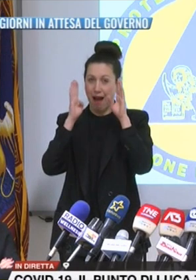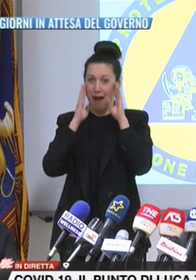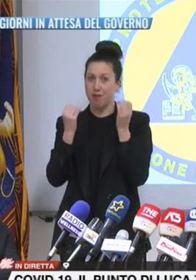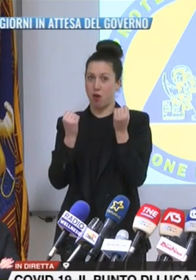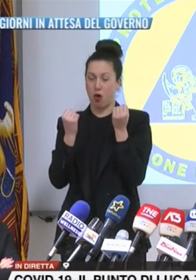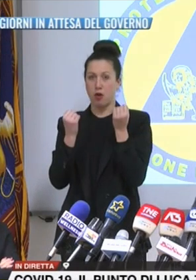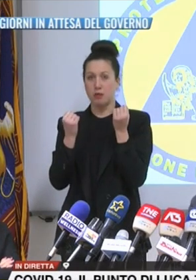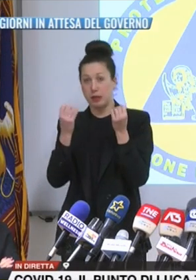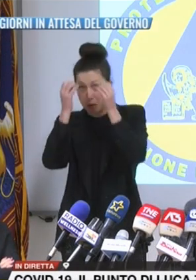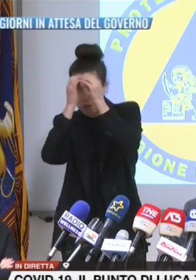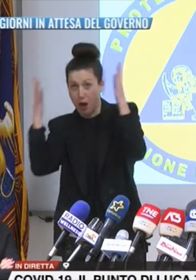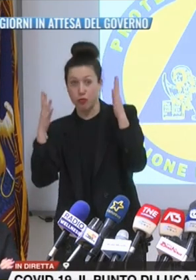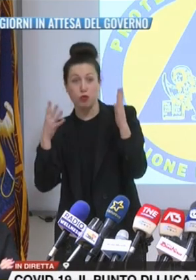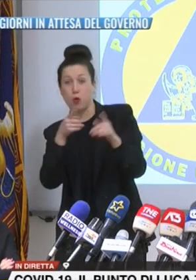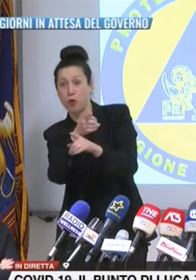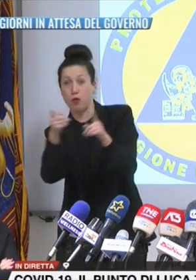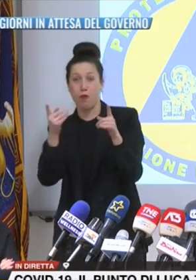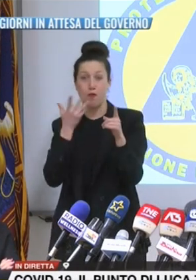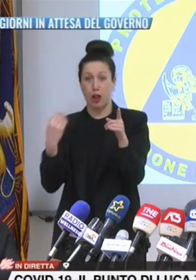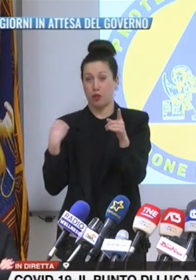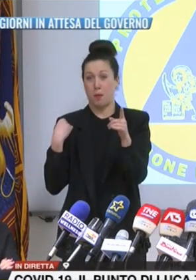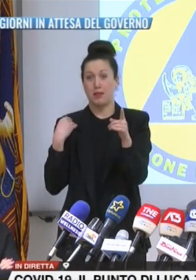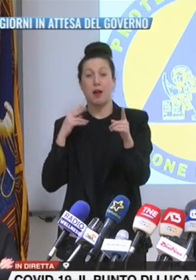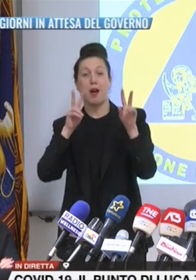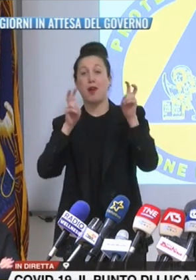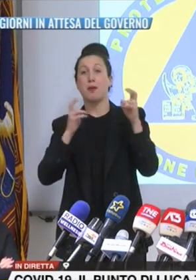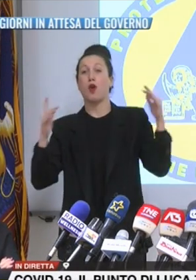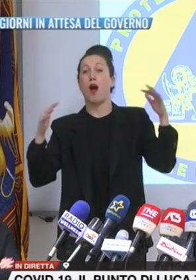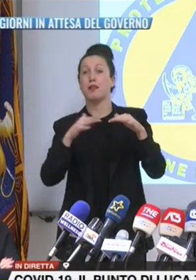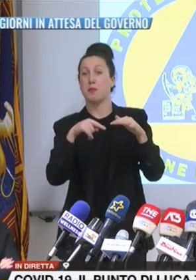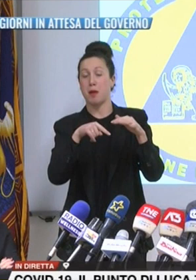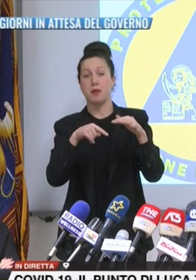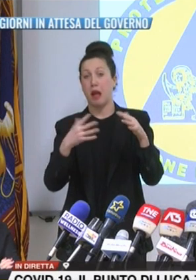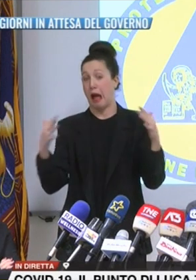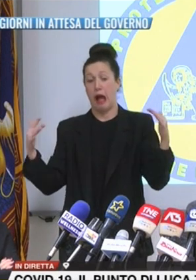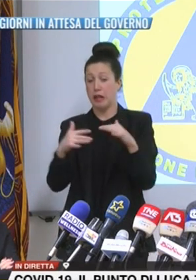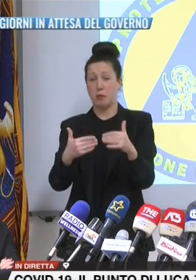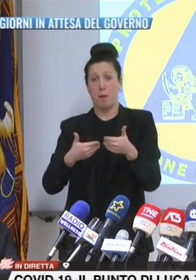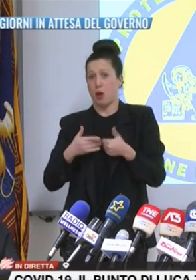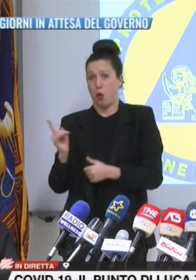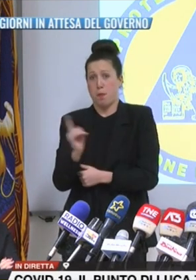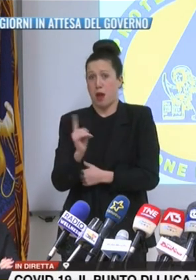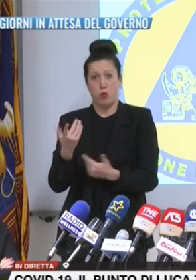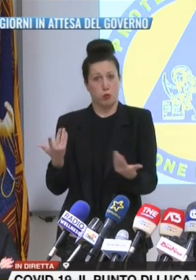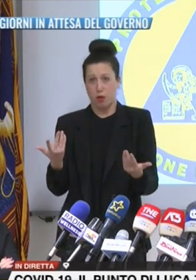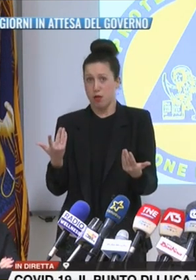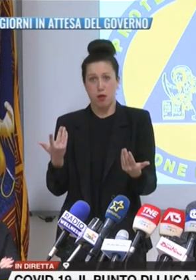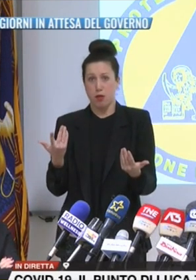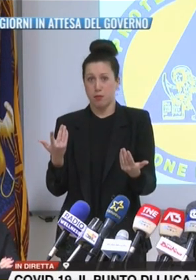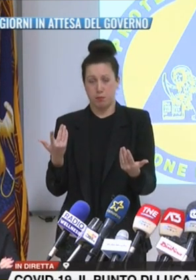assembramenti. Gli assembramenti non ci aiutano. Guardate, ormai è acquisito dalla comunità scientifica, lo diceva anche il professor